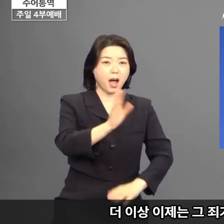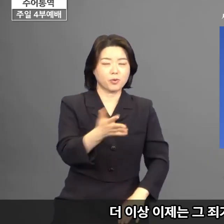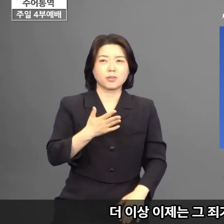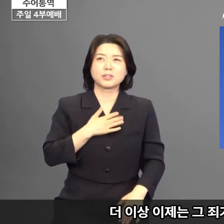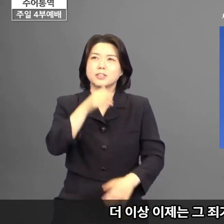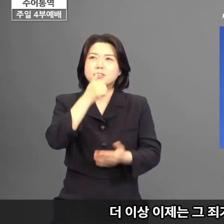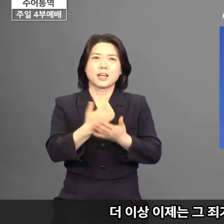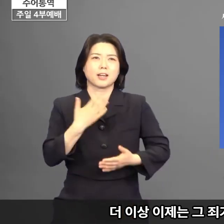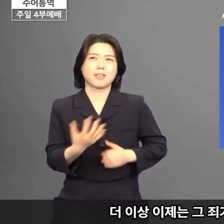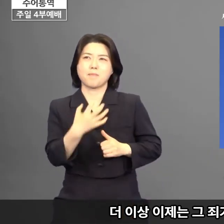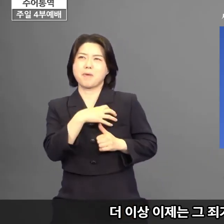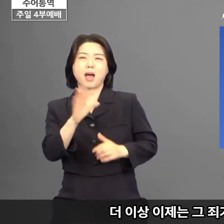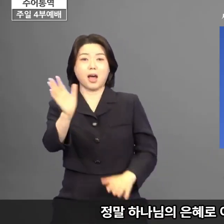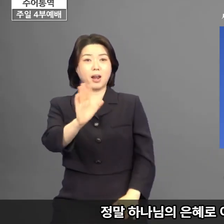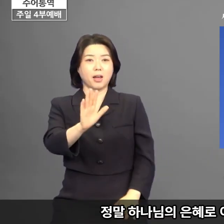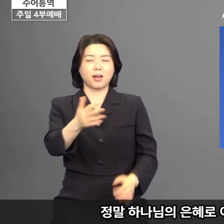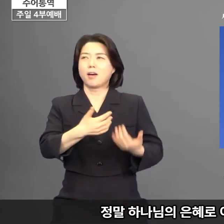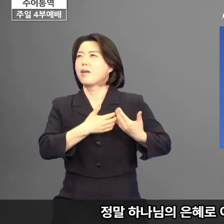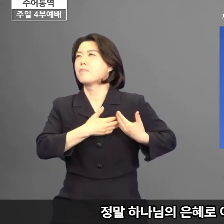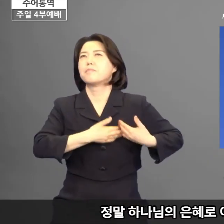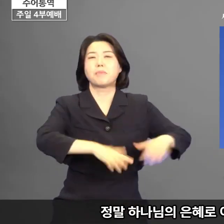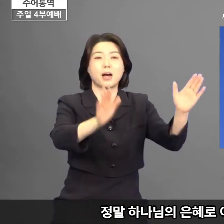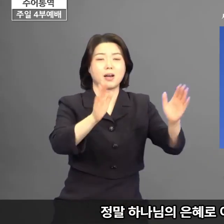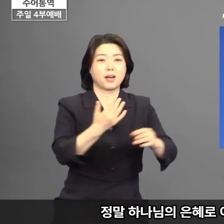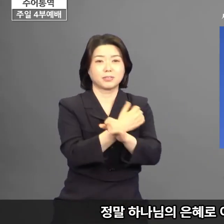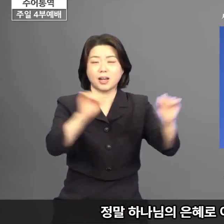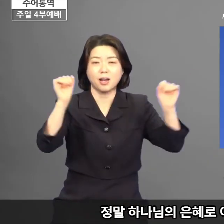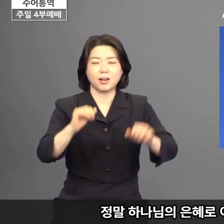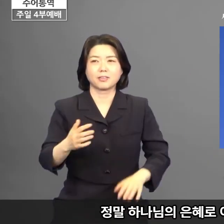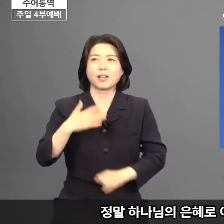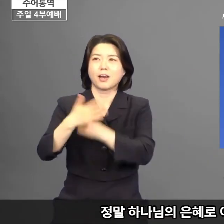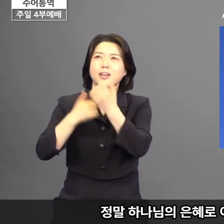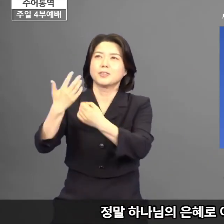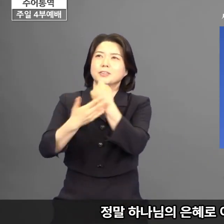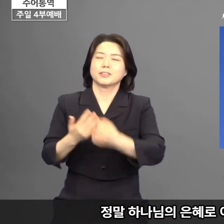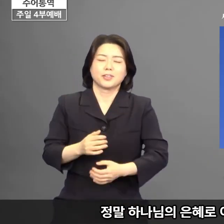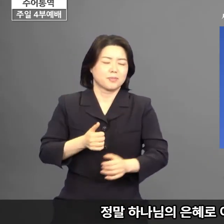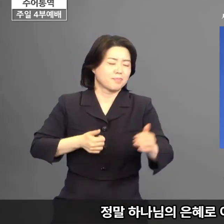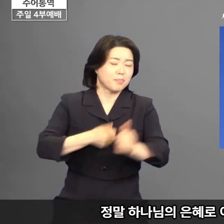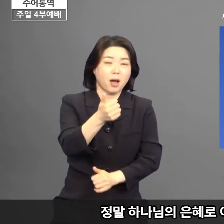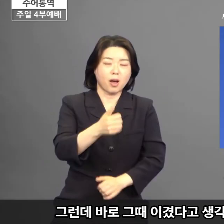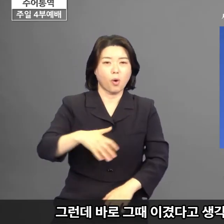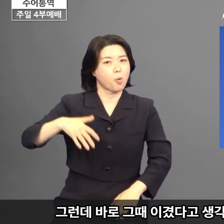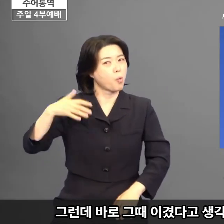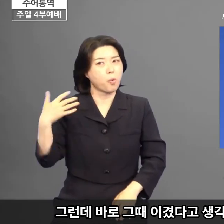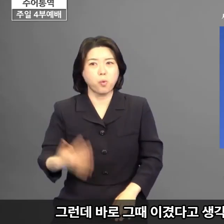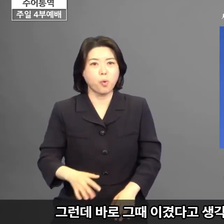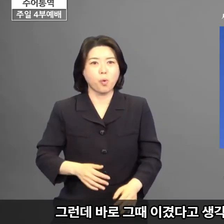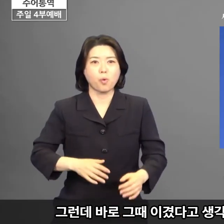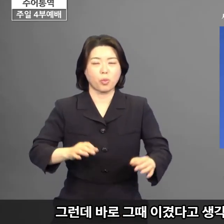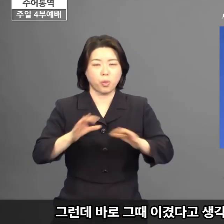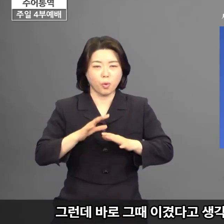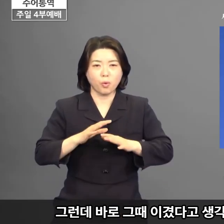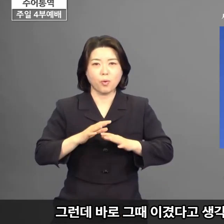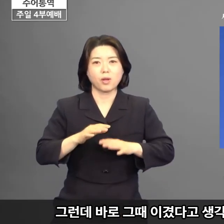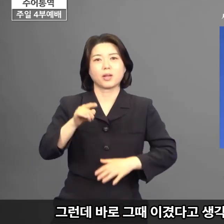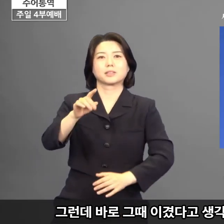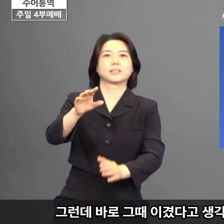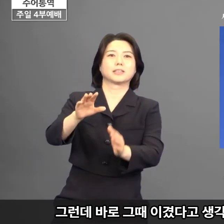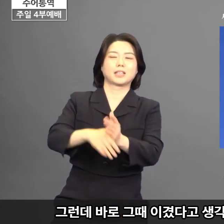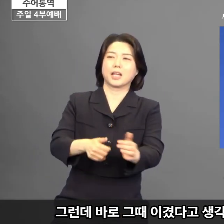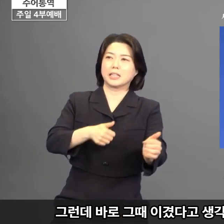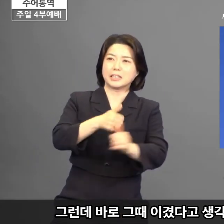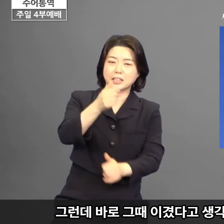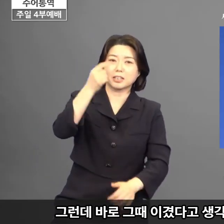죄가 나를 사로잡지 않아. 정말 하나님의 은혜로 이깁니다. 놀라운 것이죠. 자, 그런데 바로 그때